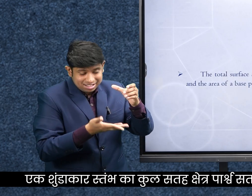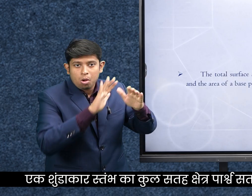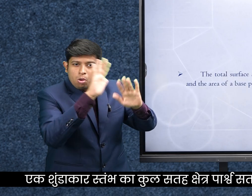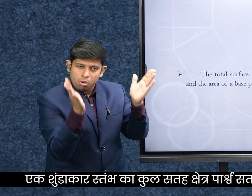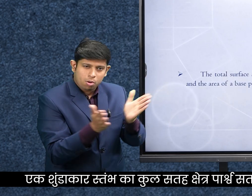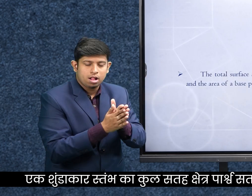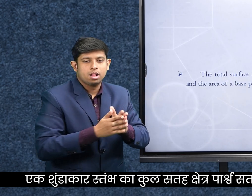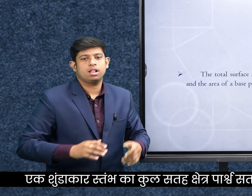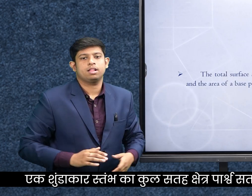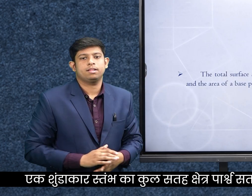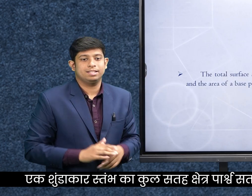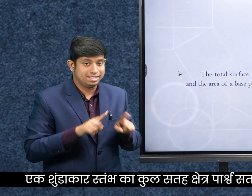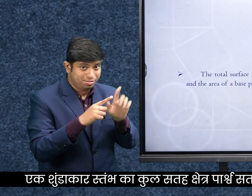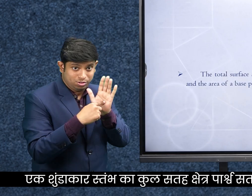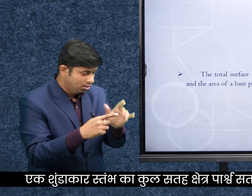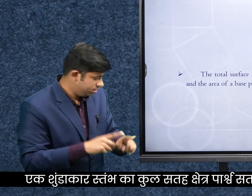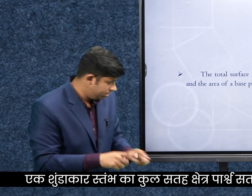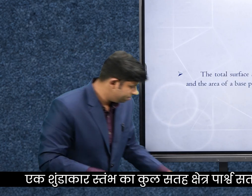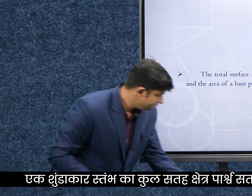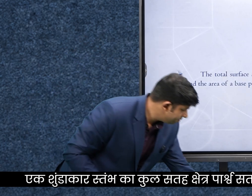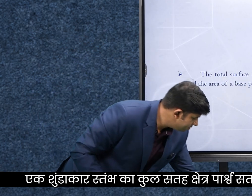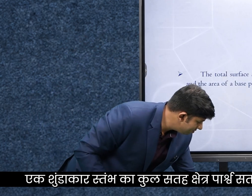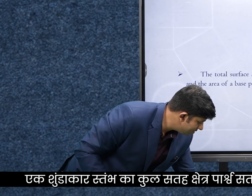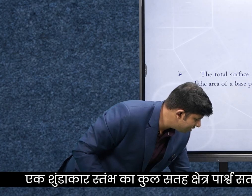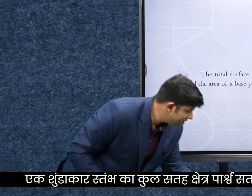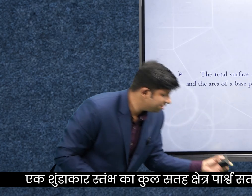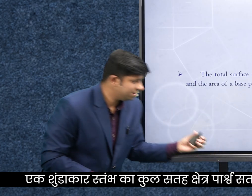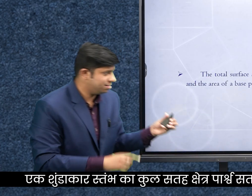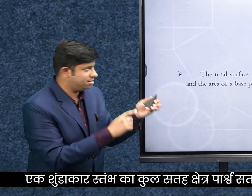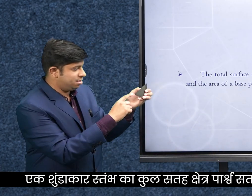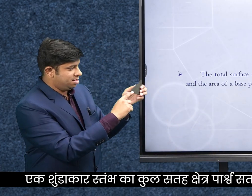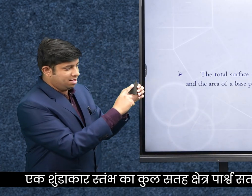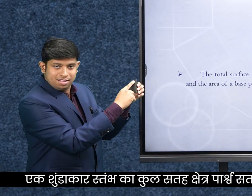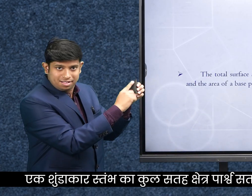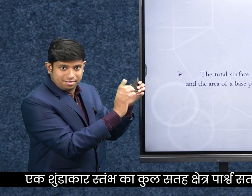क्षेत्र पार्श्व सतह क्षेत्र और एक आधार बहुभुज का क्षेत्र है।